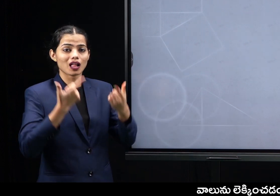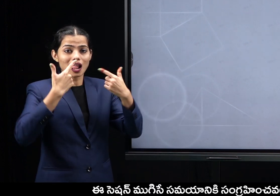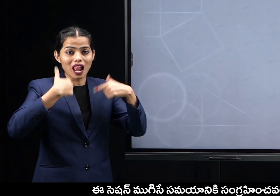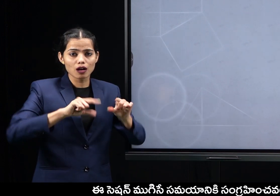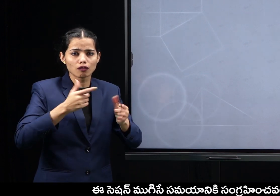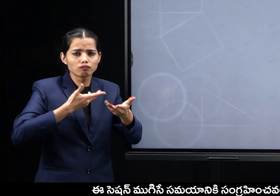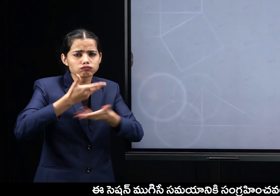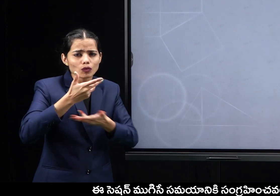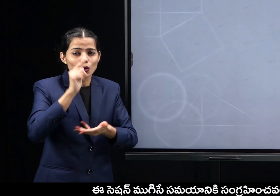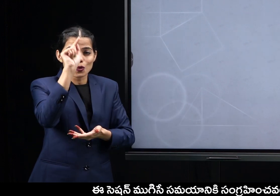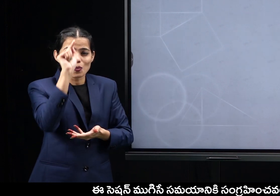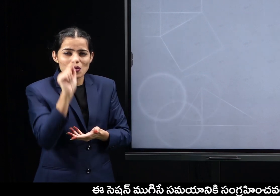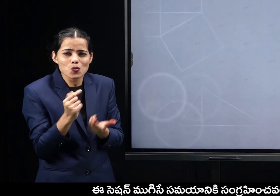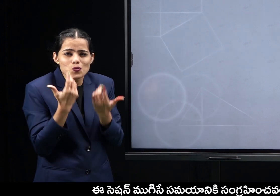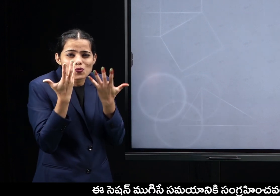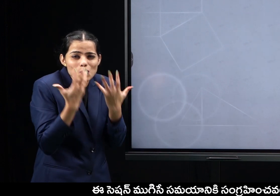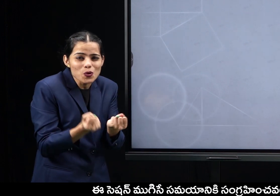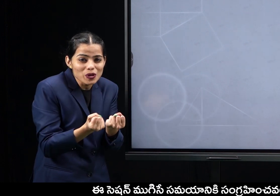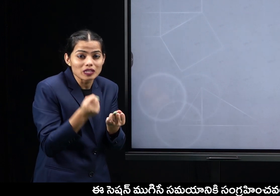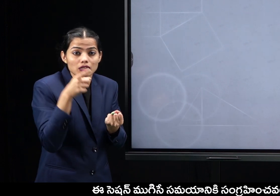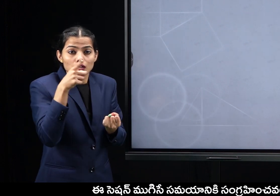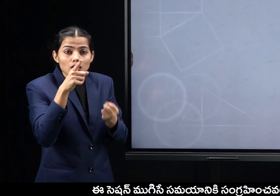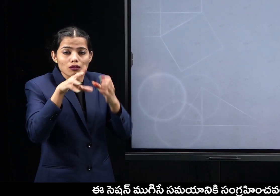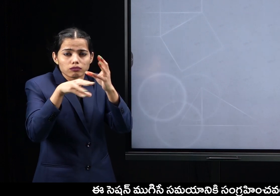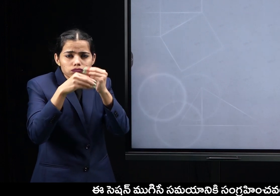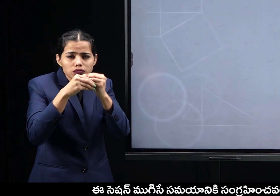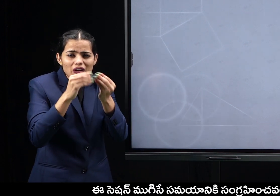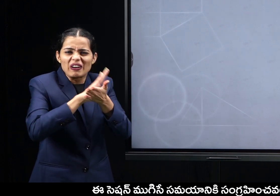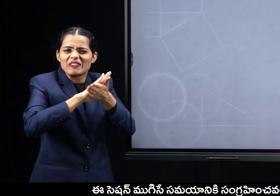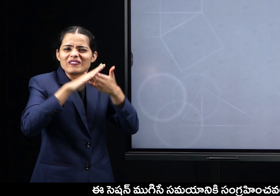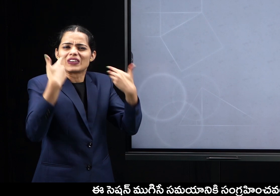ఈ సెషన్ ముగిసే సమయానికి సంగ్రహించవలసిన అంశాలను చర్చిద్దాం.